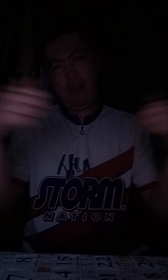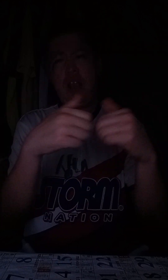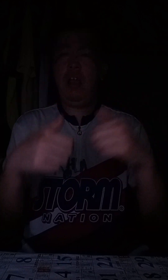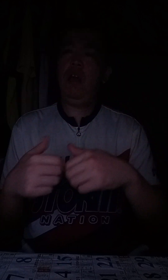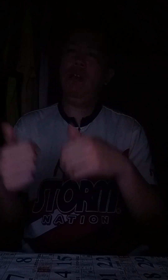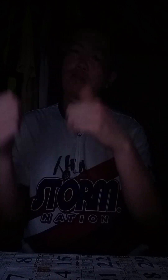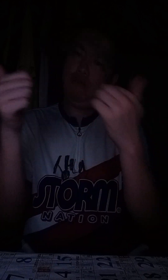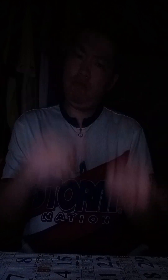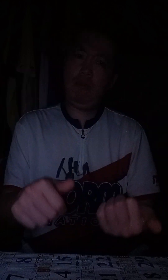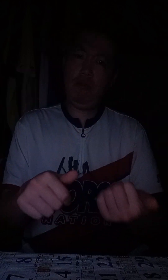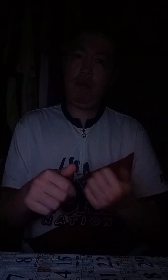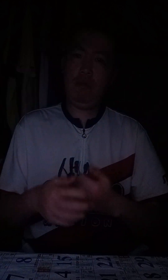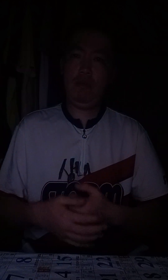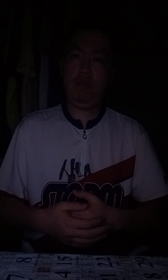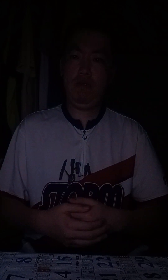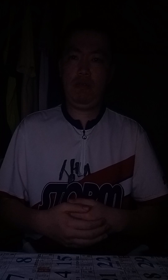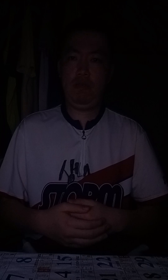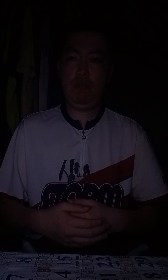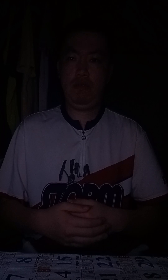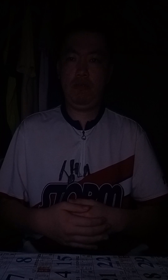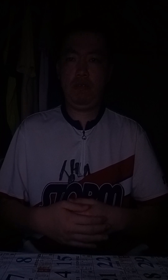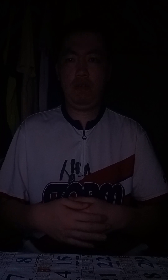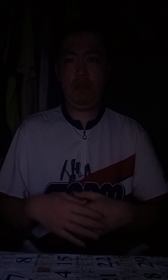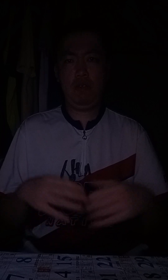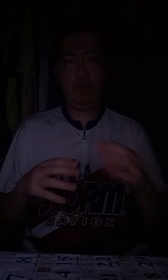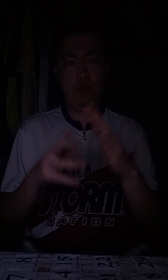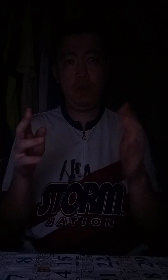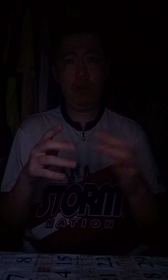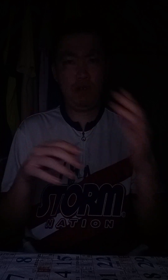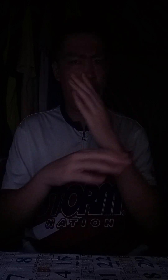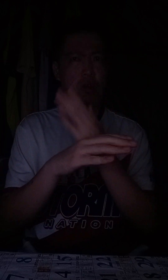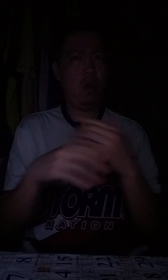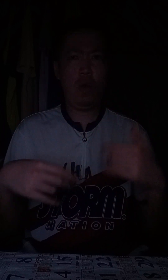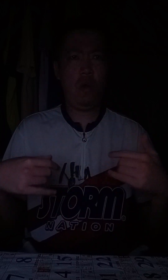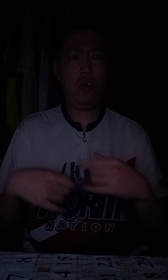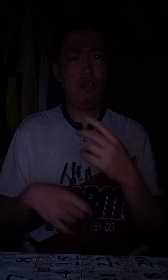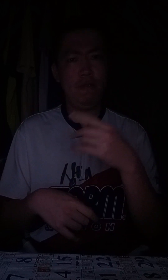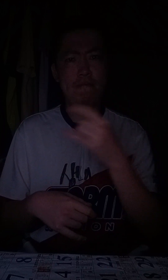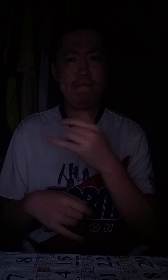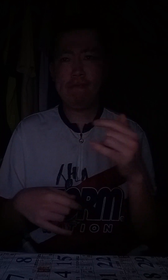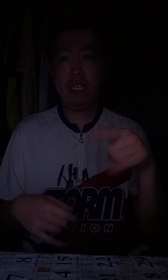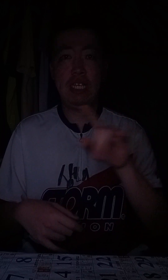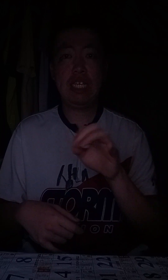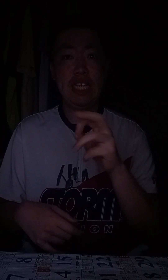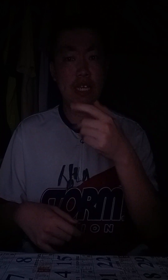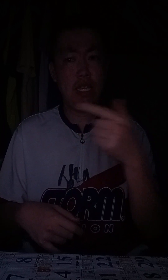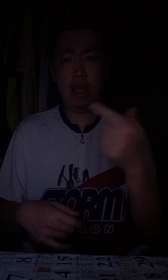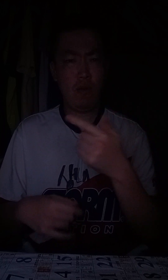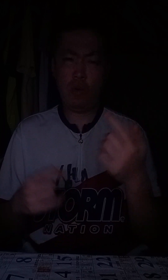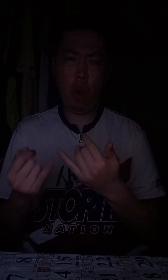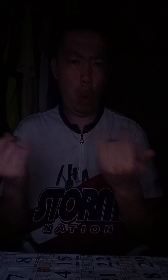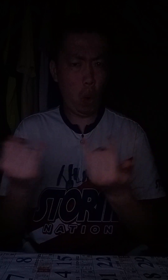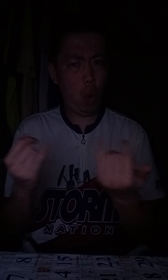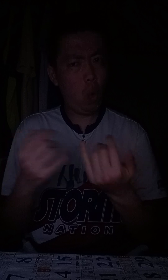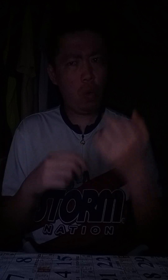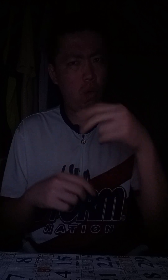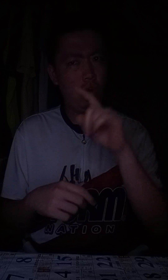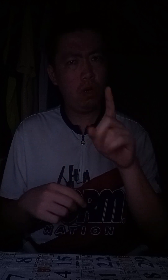현장에서 숨졌습니다. 해당 구간은 외부에서 접근할 수 없는 곳이어서 이 남성이 어떻게 선로에 침입했는지